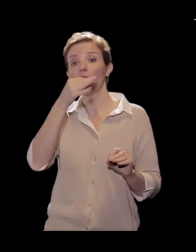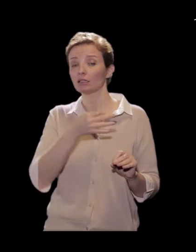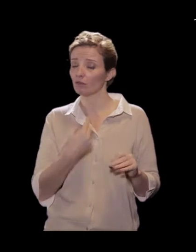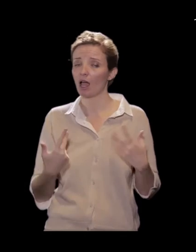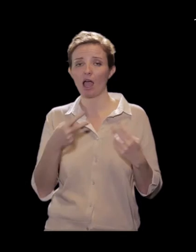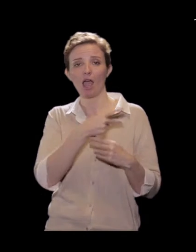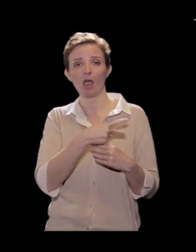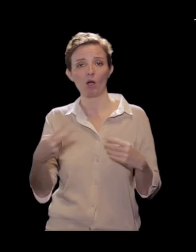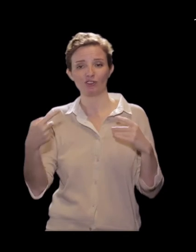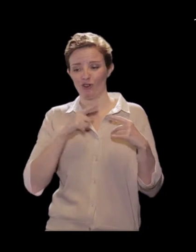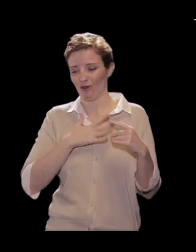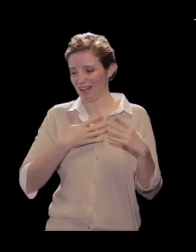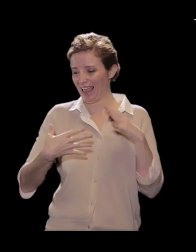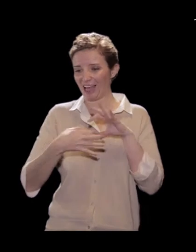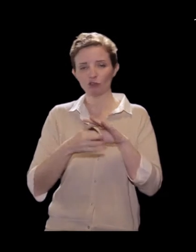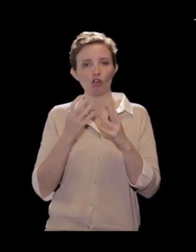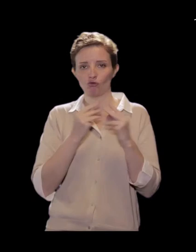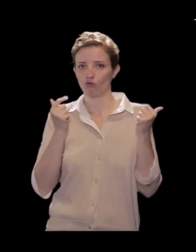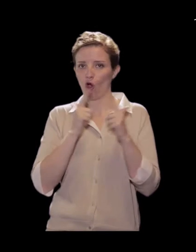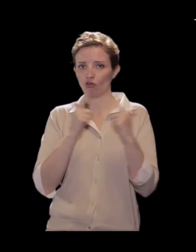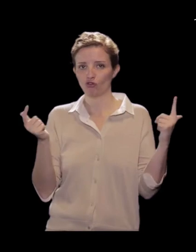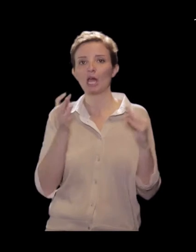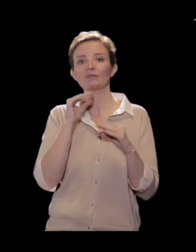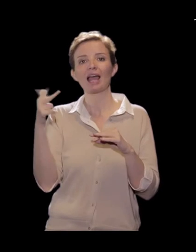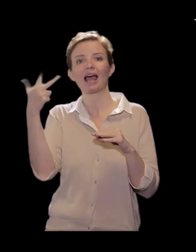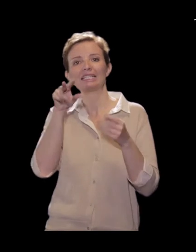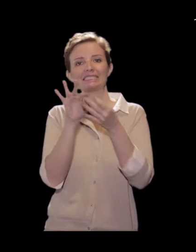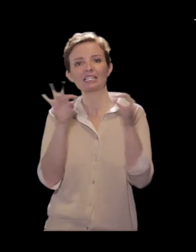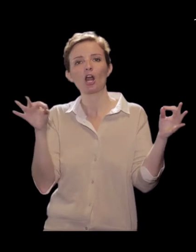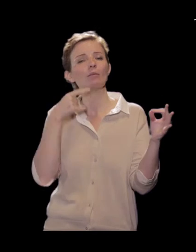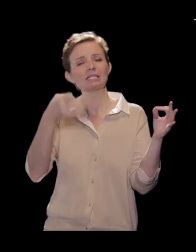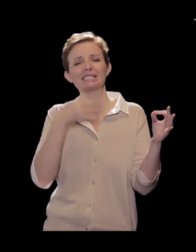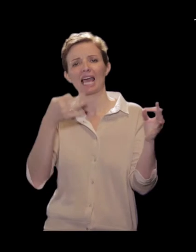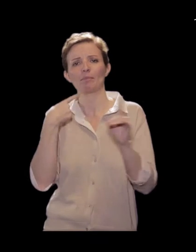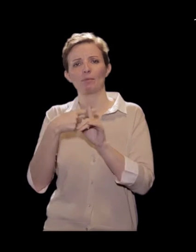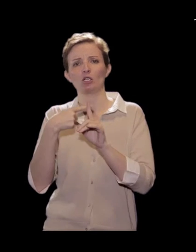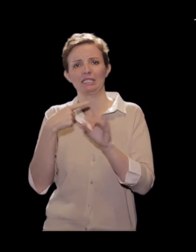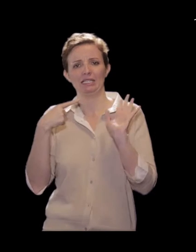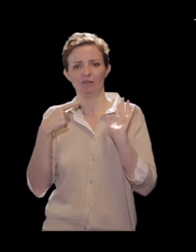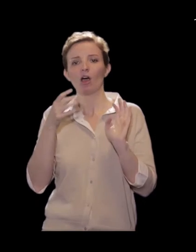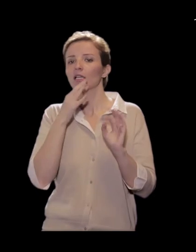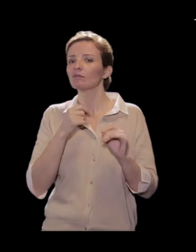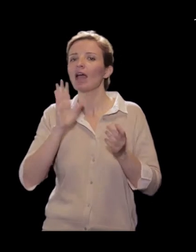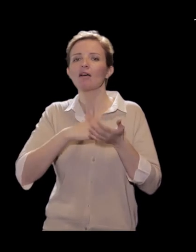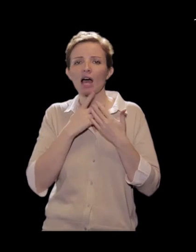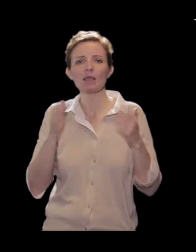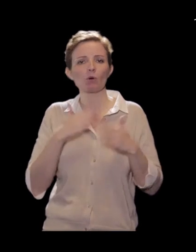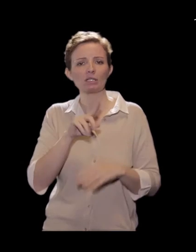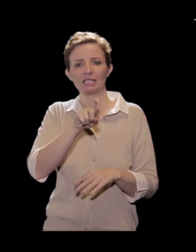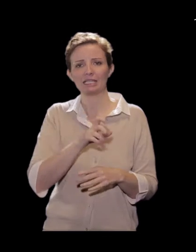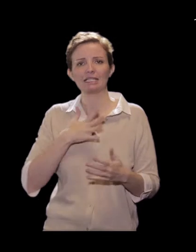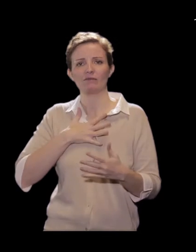ha evidentemente soluzioni e il trinomio è sempre positivo e quindi per ogni x appartenente Ai